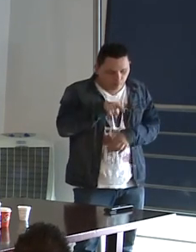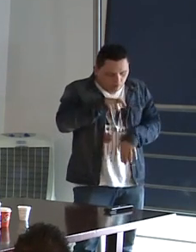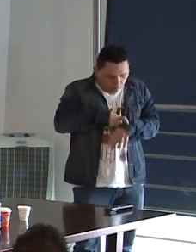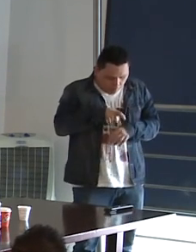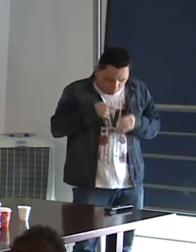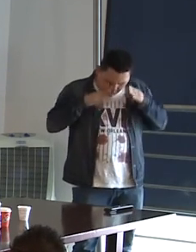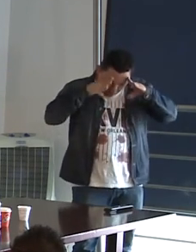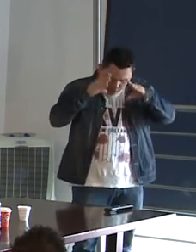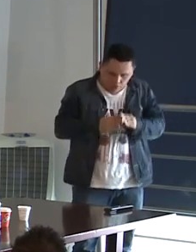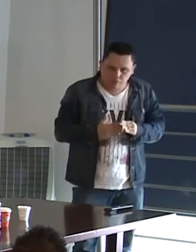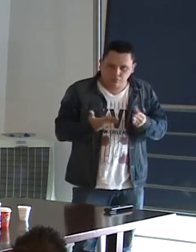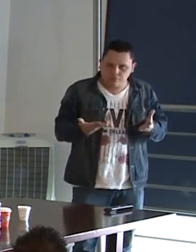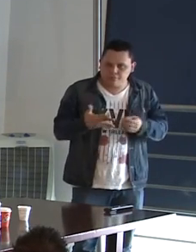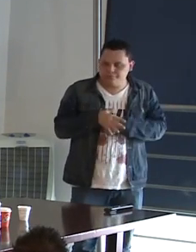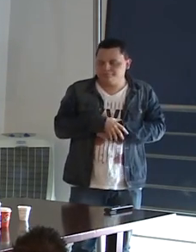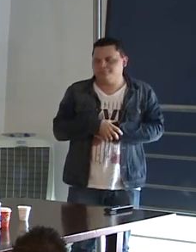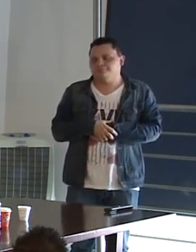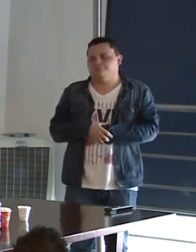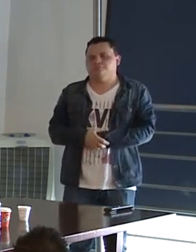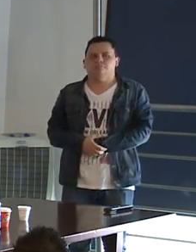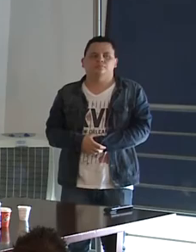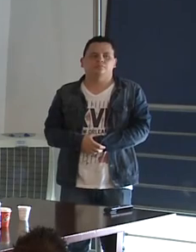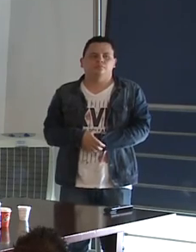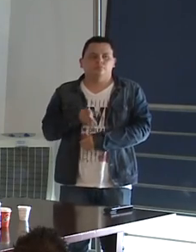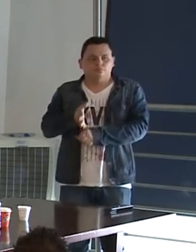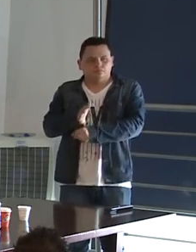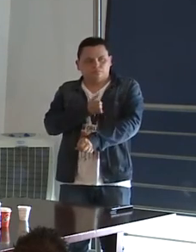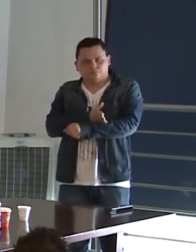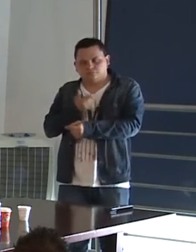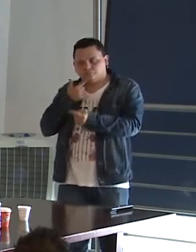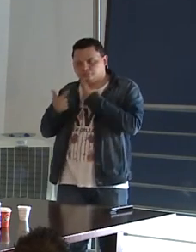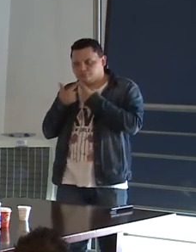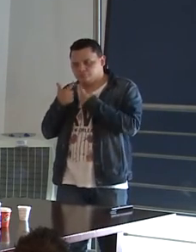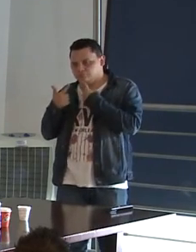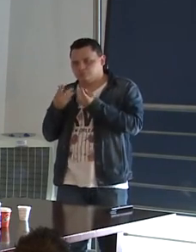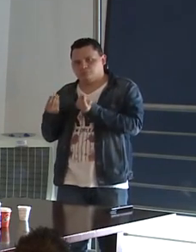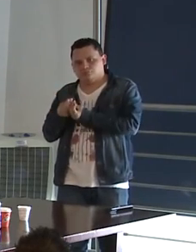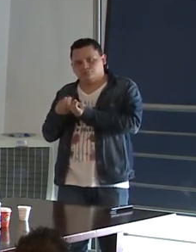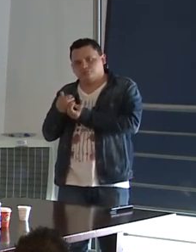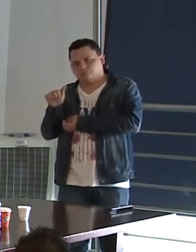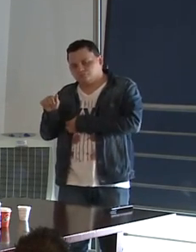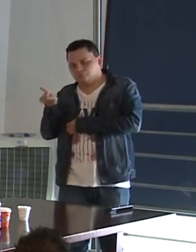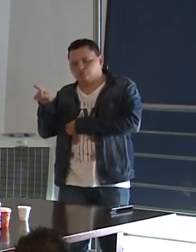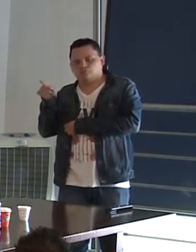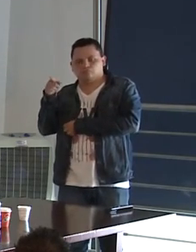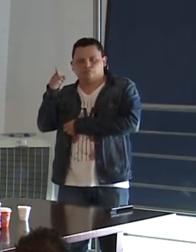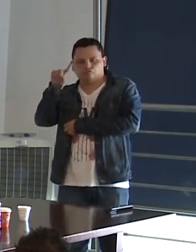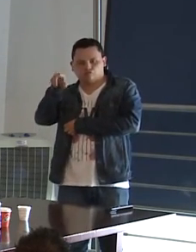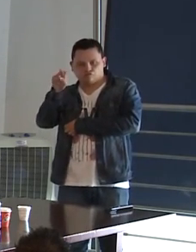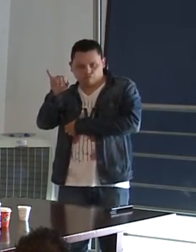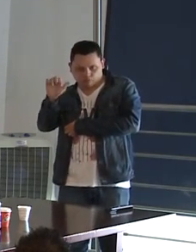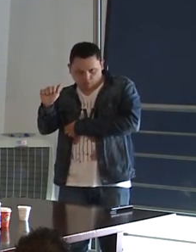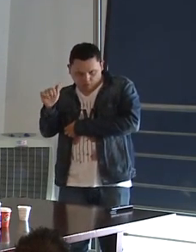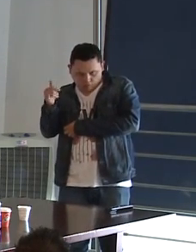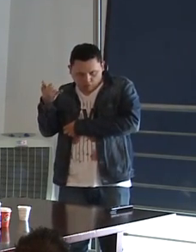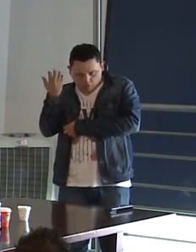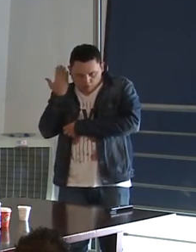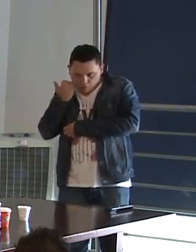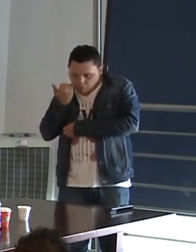tiempo. Y entonces lo habíamos hablado bastante con las compañeras, con Sonia y todo, porque